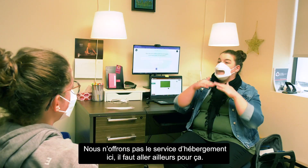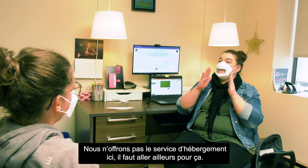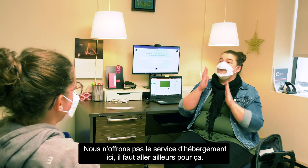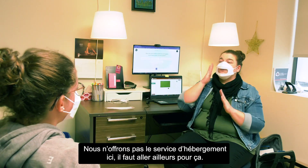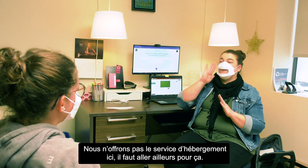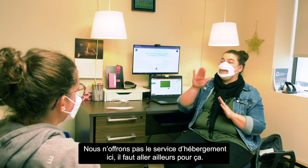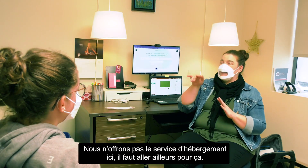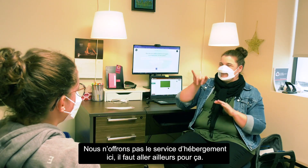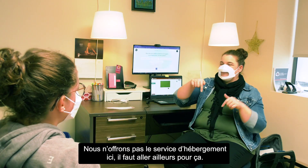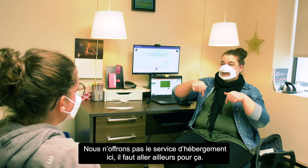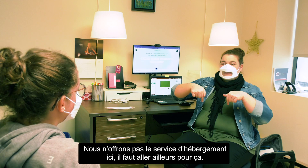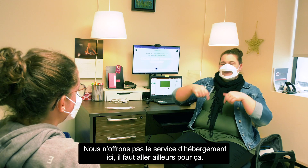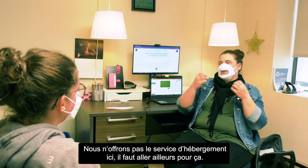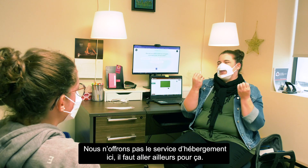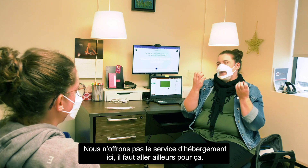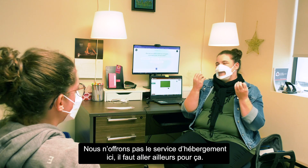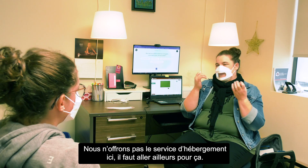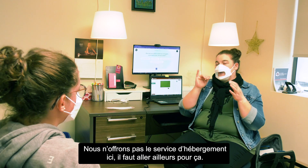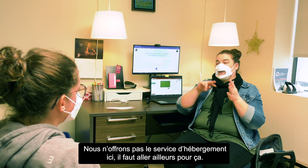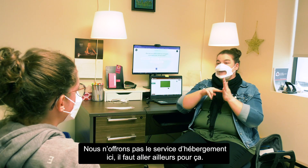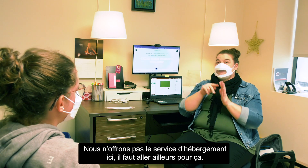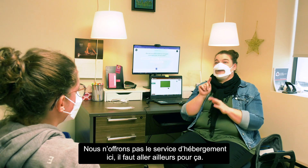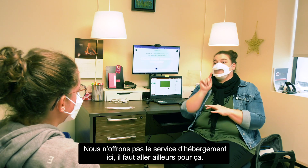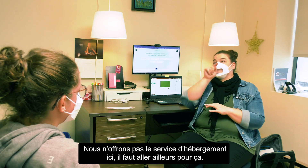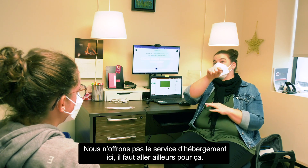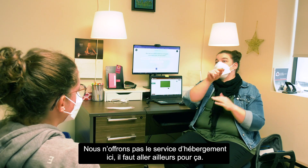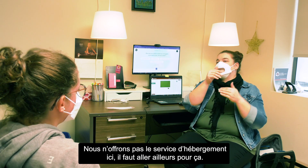ici, on n'a pas de maison d'hébergement. Ça veut dire qu'il faut aller dans un autre endroit.